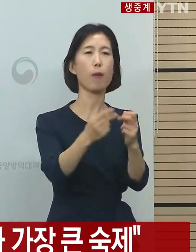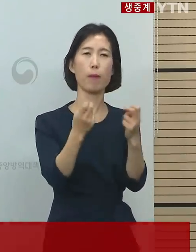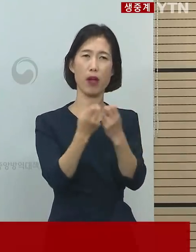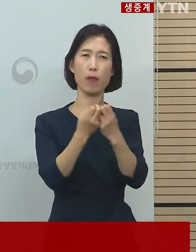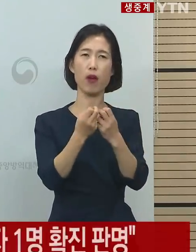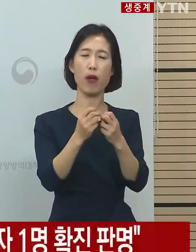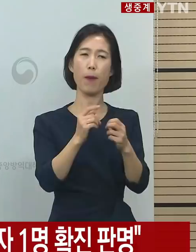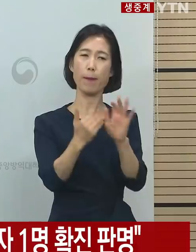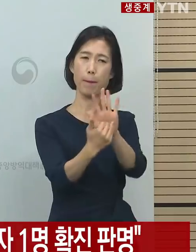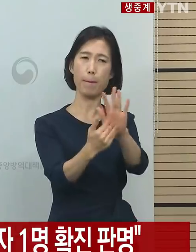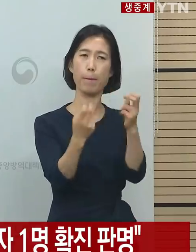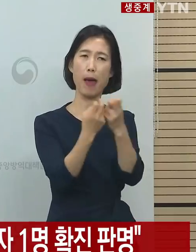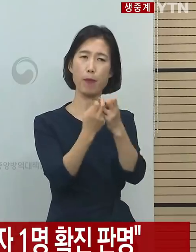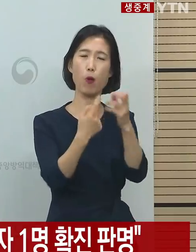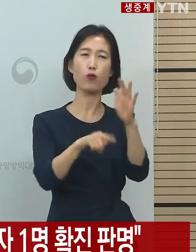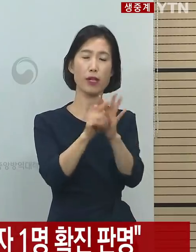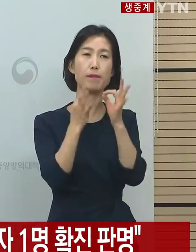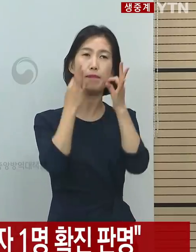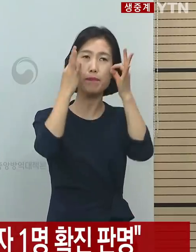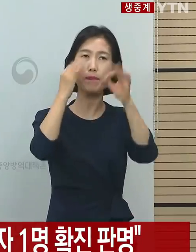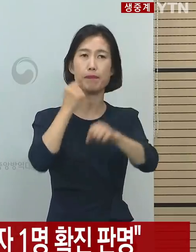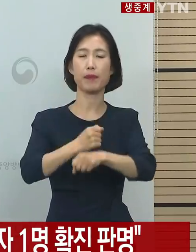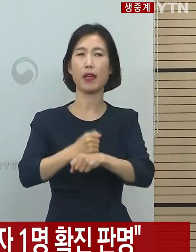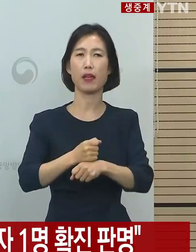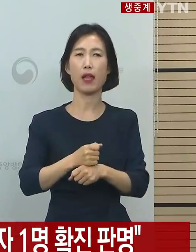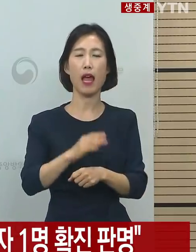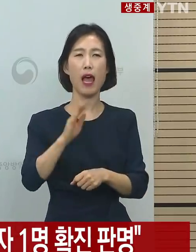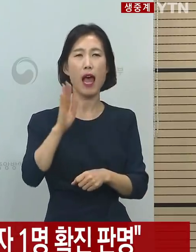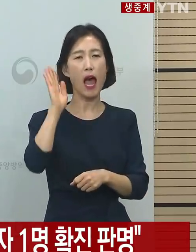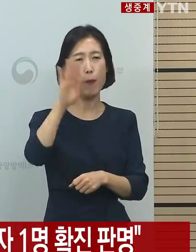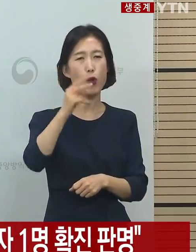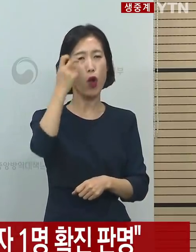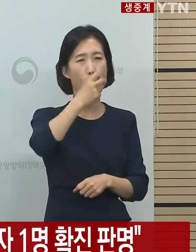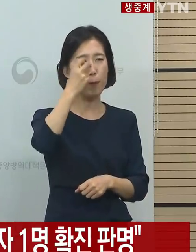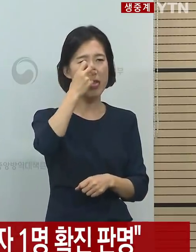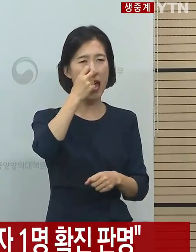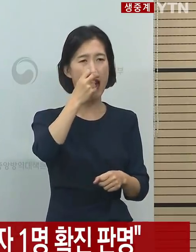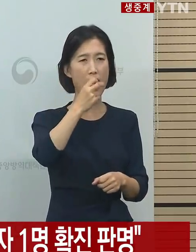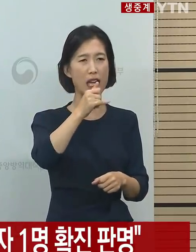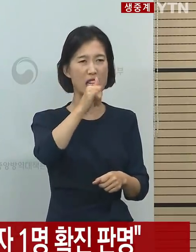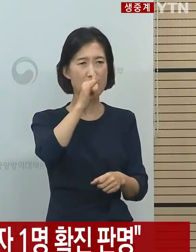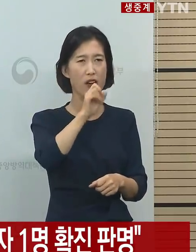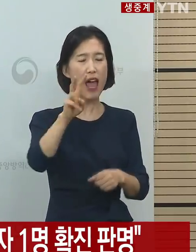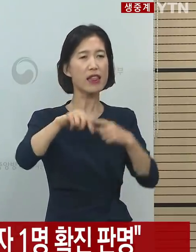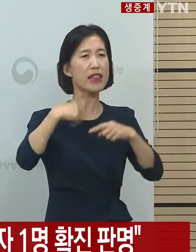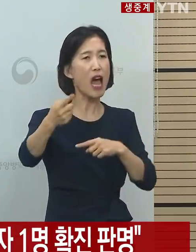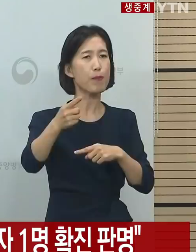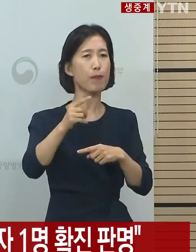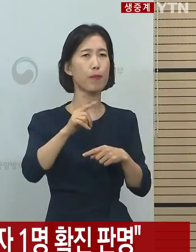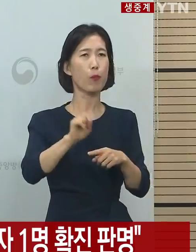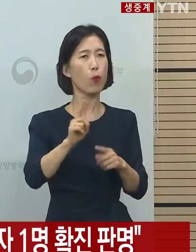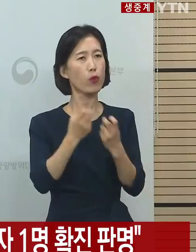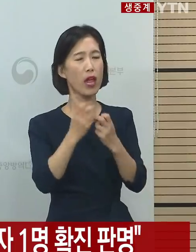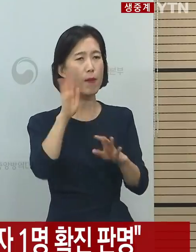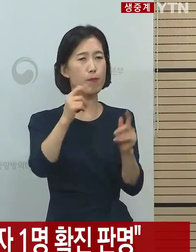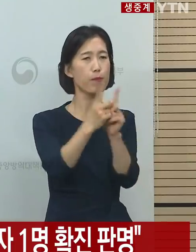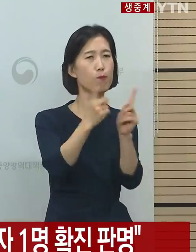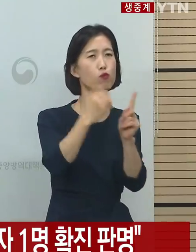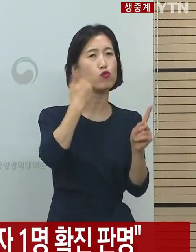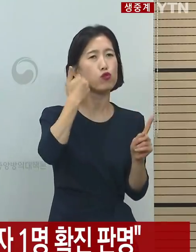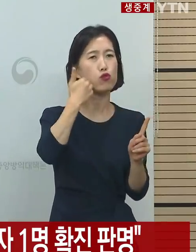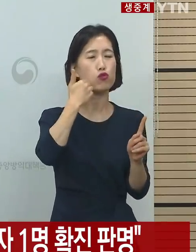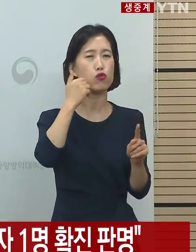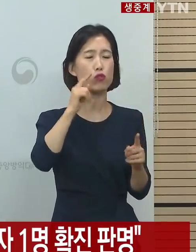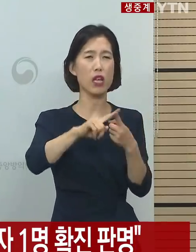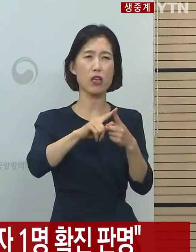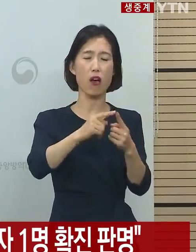부분들이 예방할 수 있게끔 최선을 다하겠습니다. 아마 검사나 이런 게 진행돼야 추가적인 이미 노출된 확진자들이 있는지에